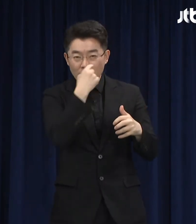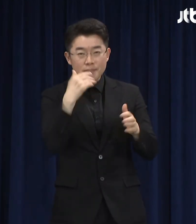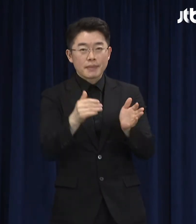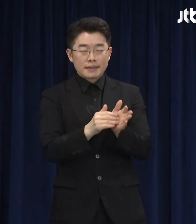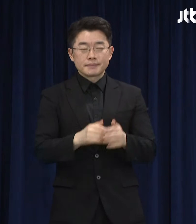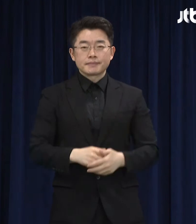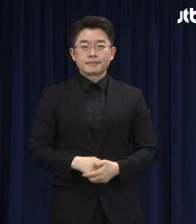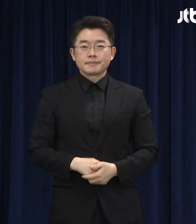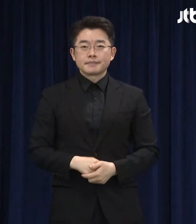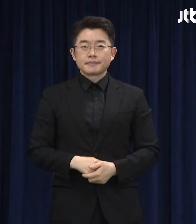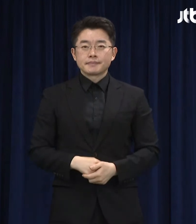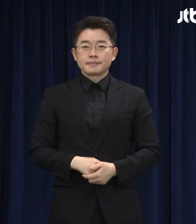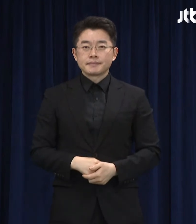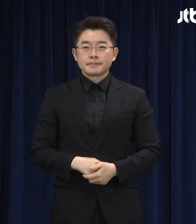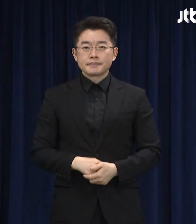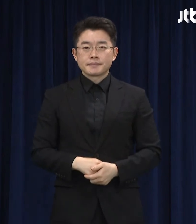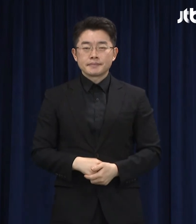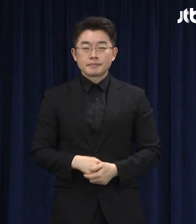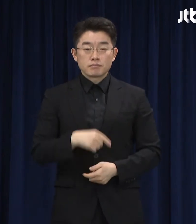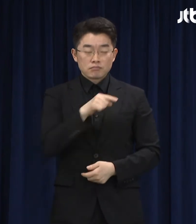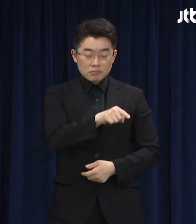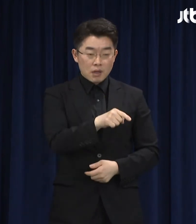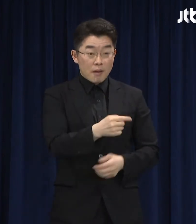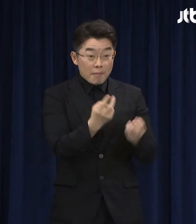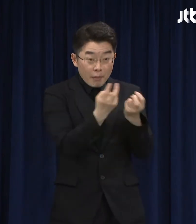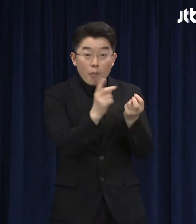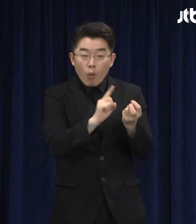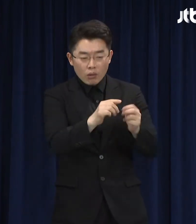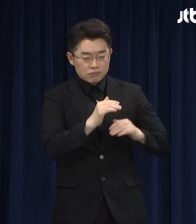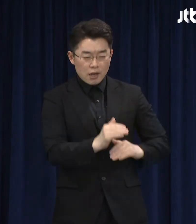아울러서 분석 과정도 절차화되어 있고